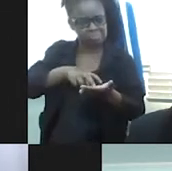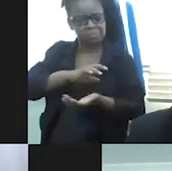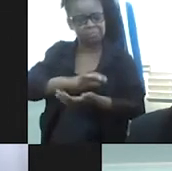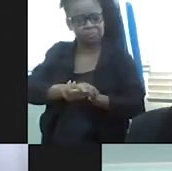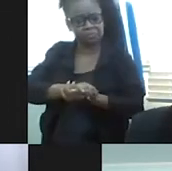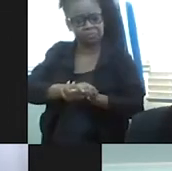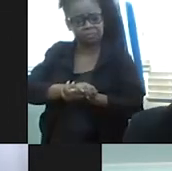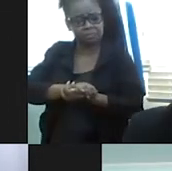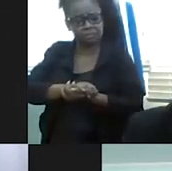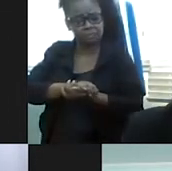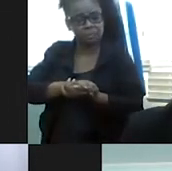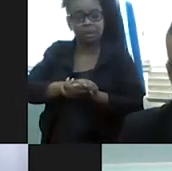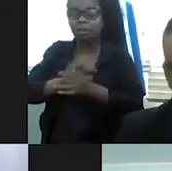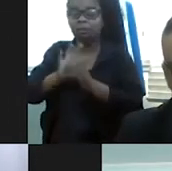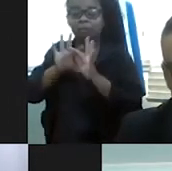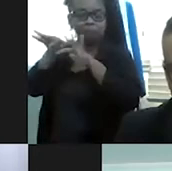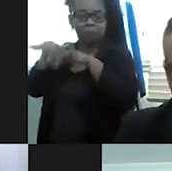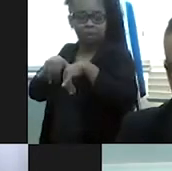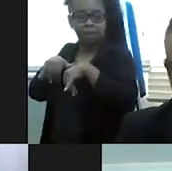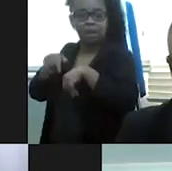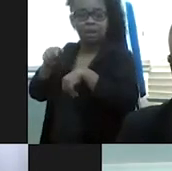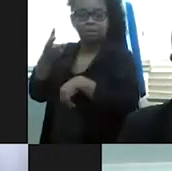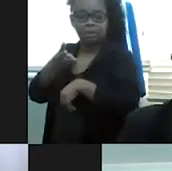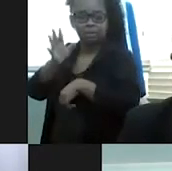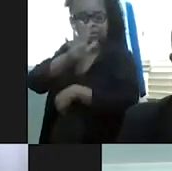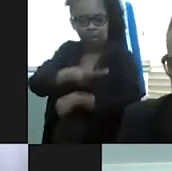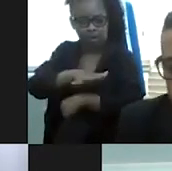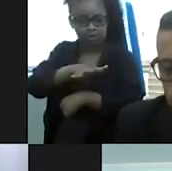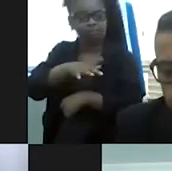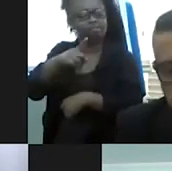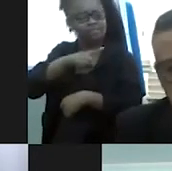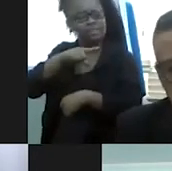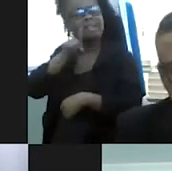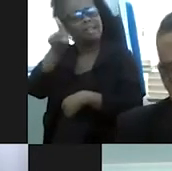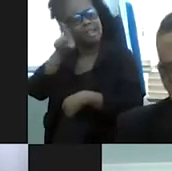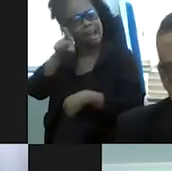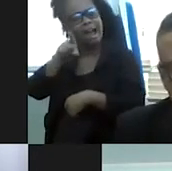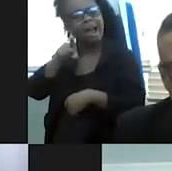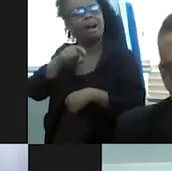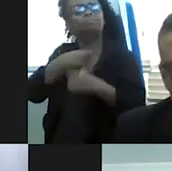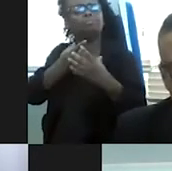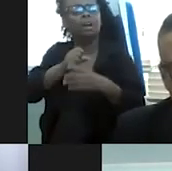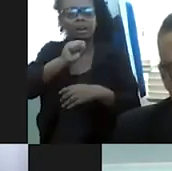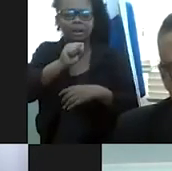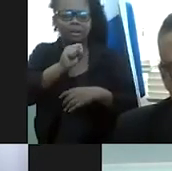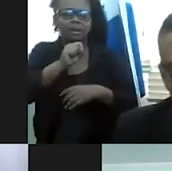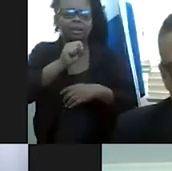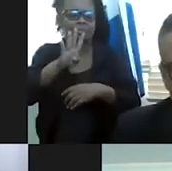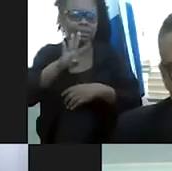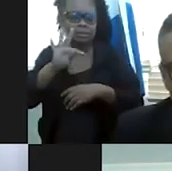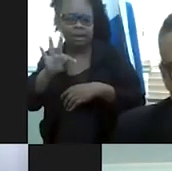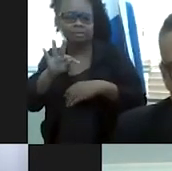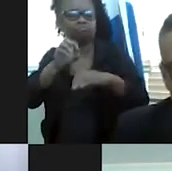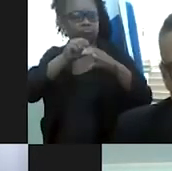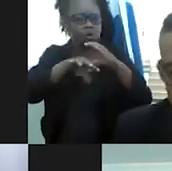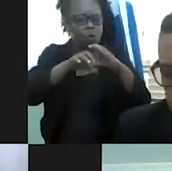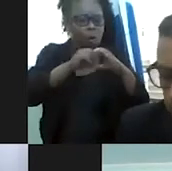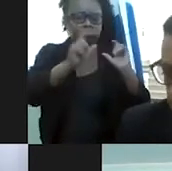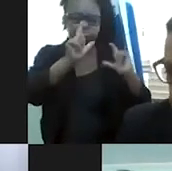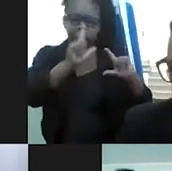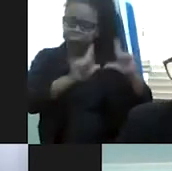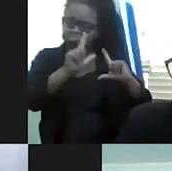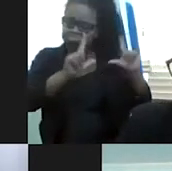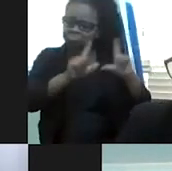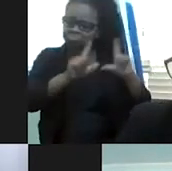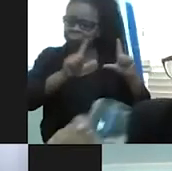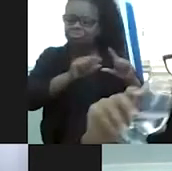e acabou às 3 horas da tarde. Tínhamos lá SBT, Globo e outros canais para